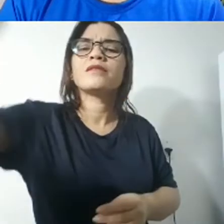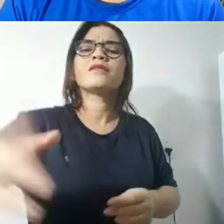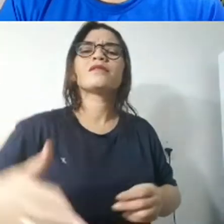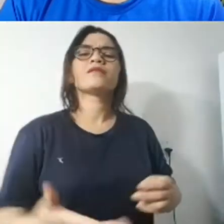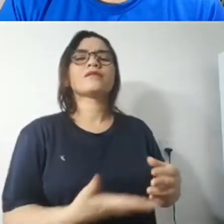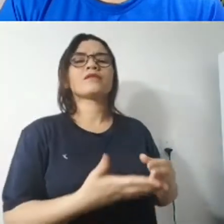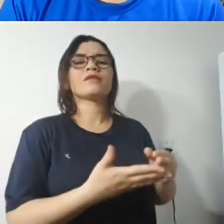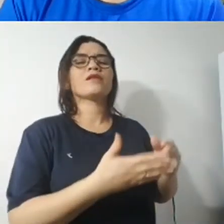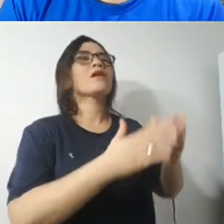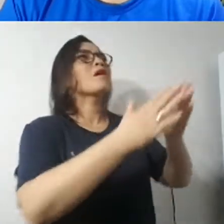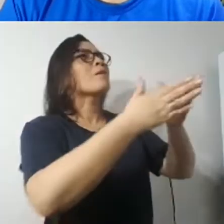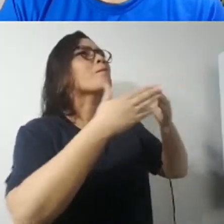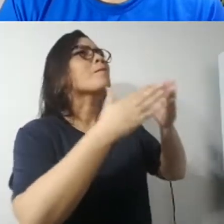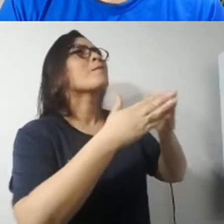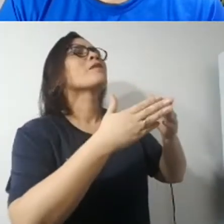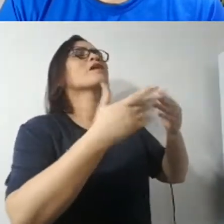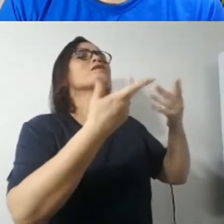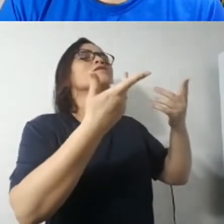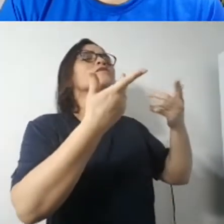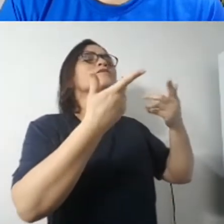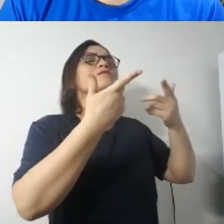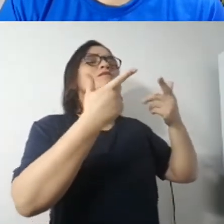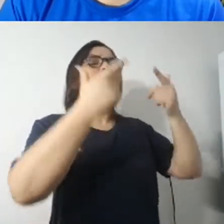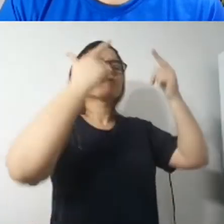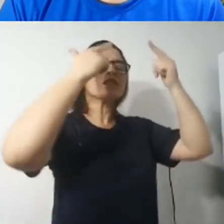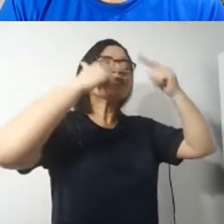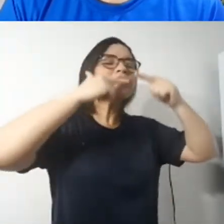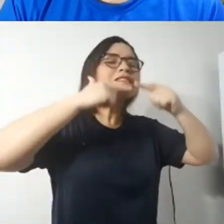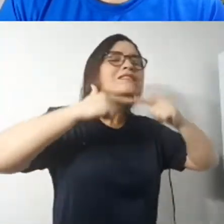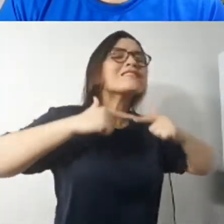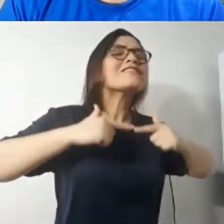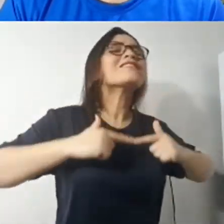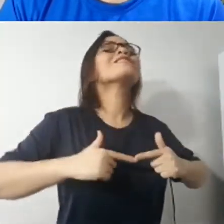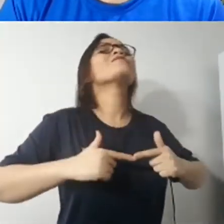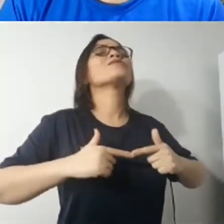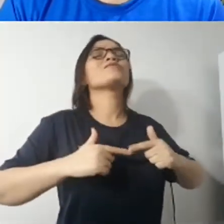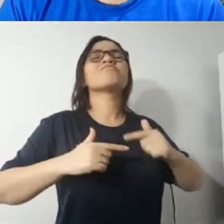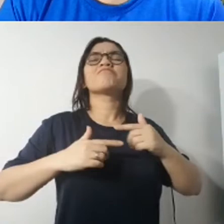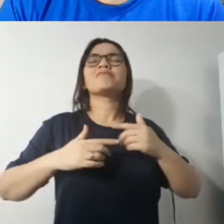que nos livra, Pai, de todas as nossas angústias. Pai, nos faz encontrar a